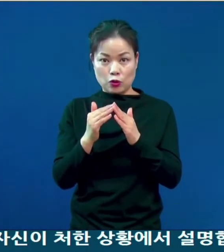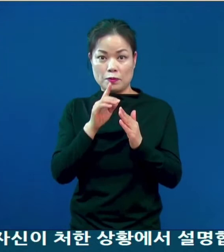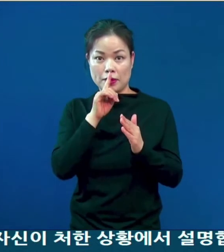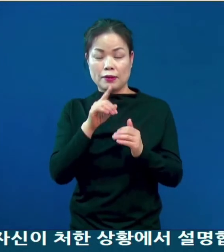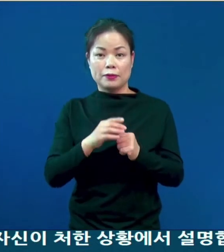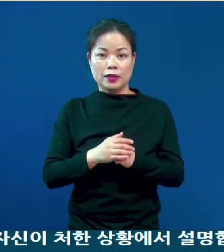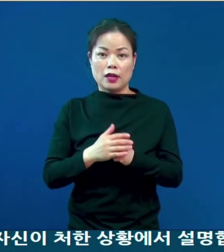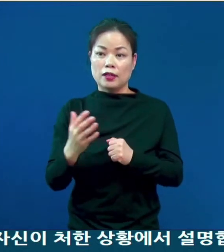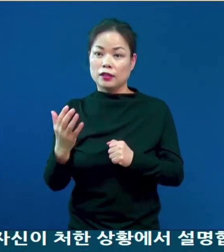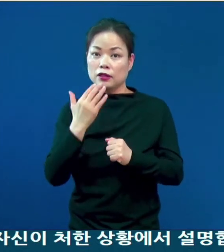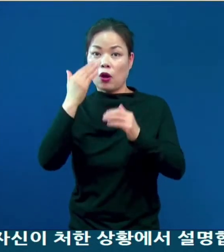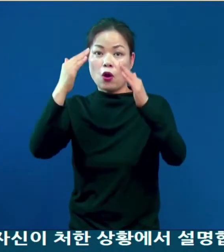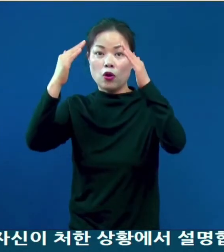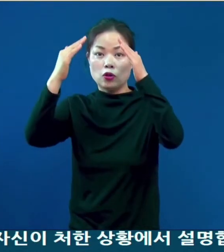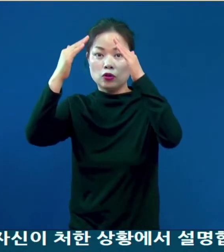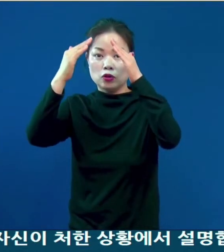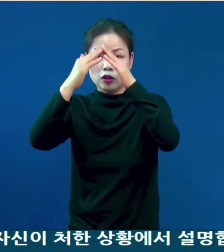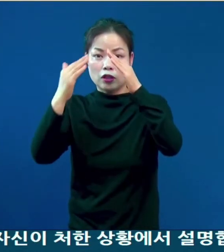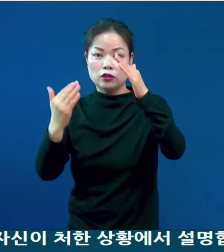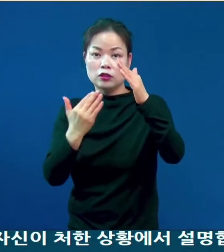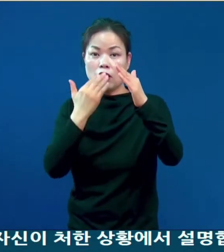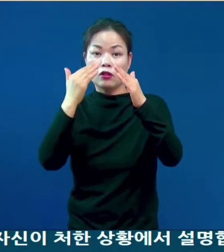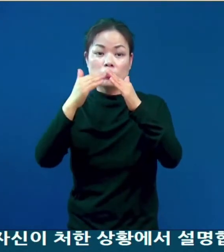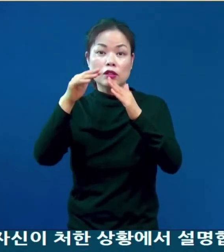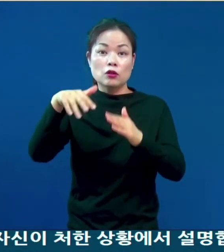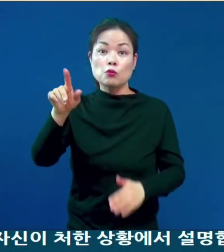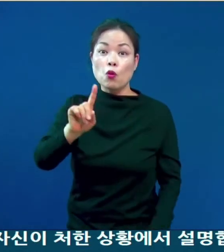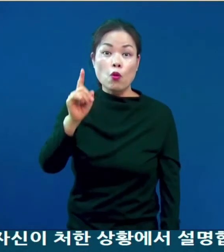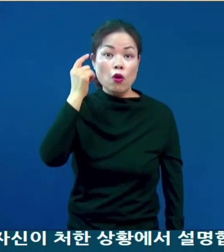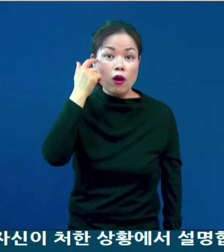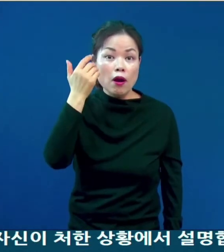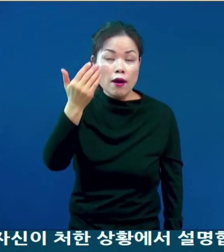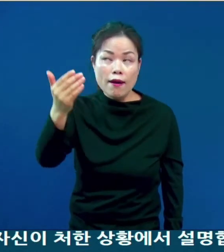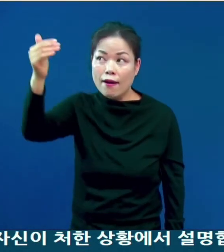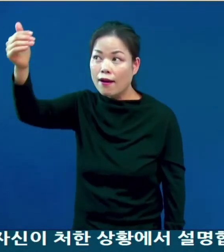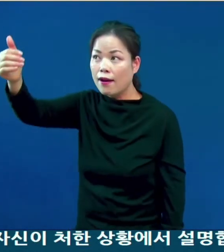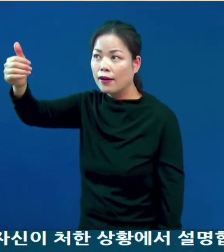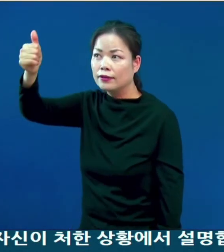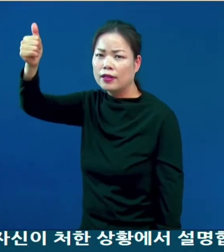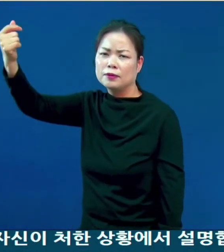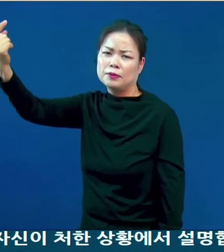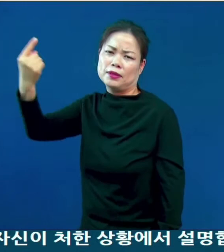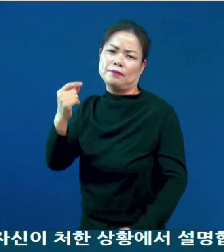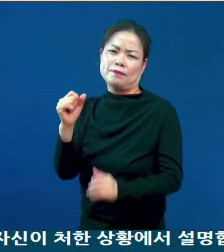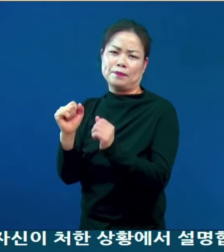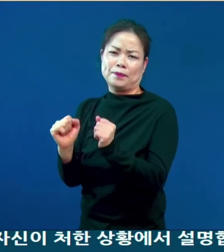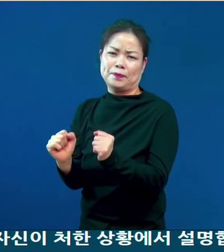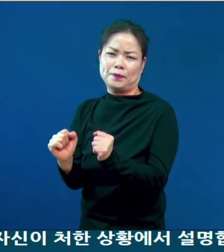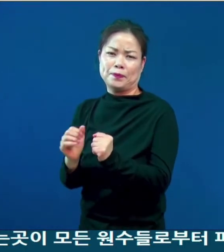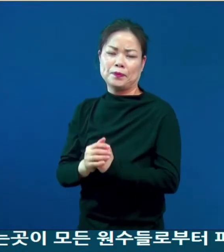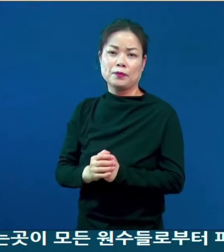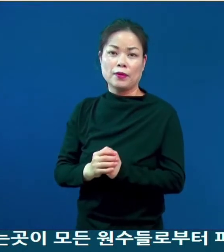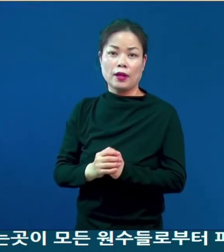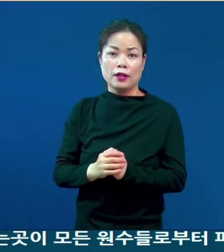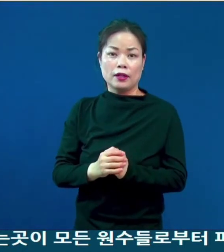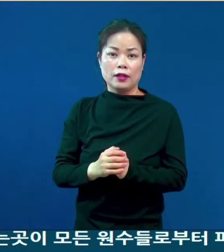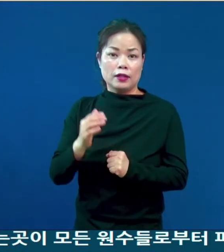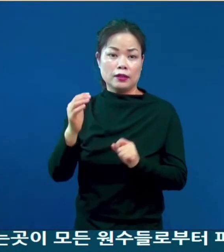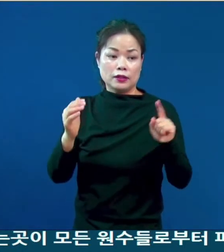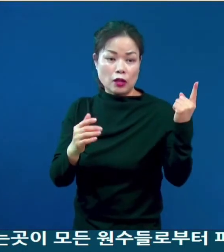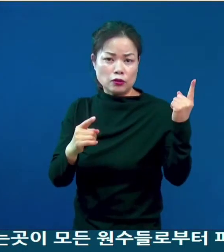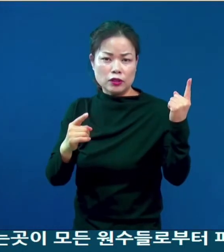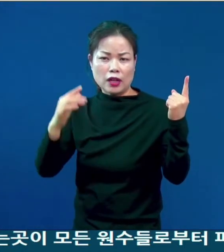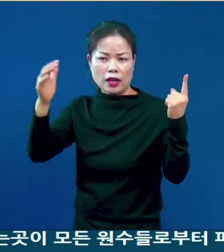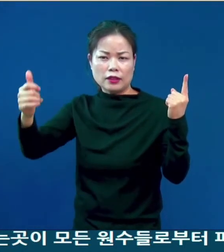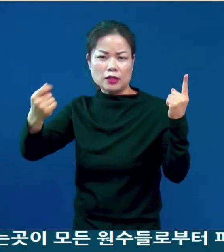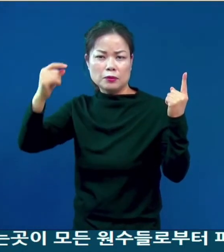것입니다. 성전과 성막, 성소에 무엇이 있습니까? 하나님의 임재가 있는 것이죠. 다윗이 그토록 하나님의